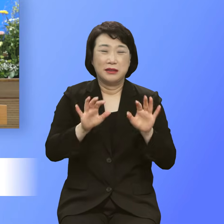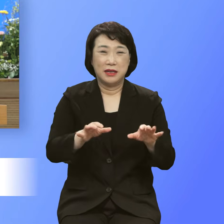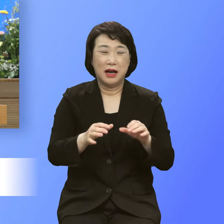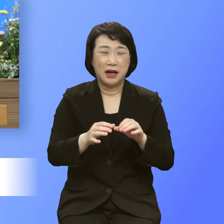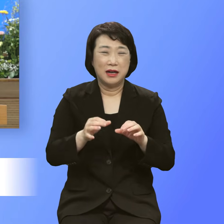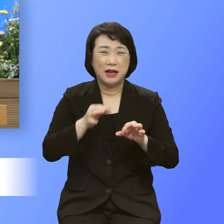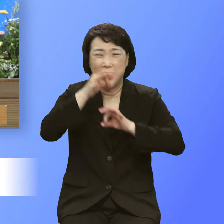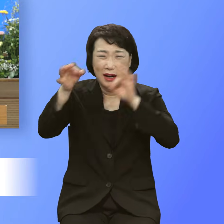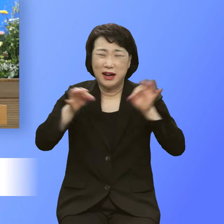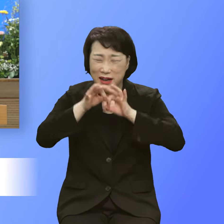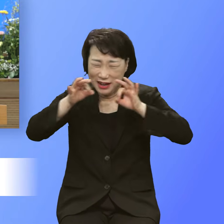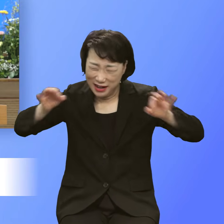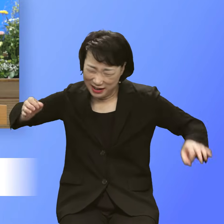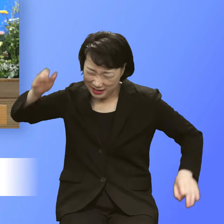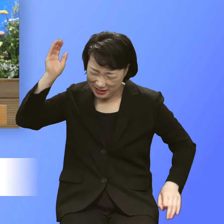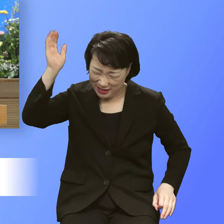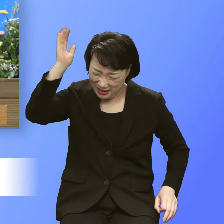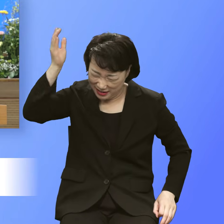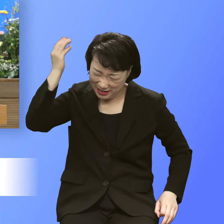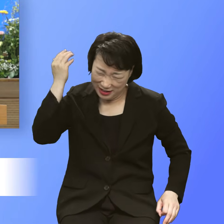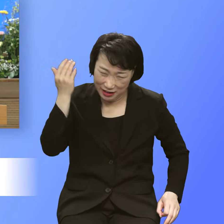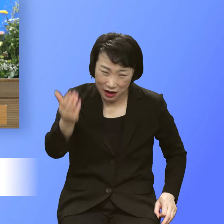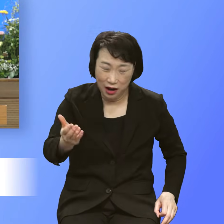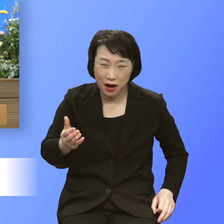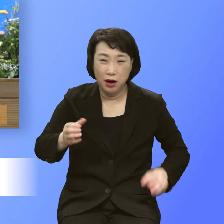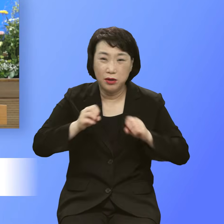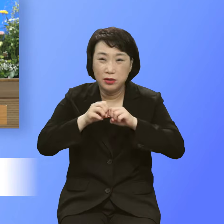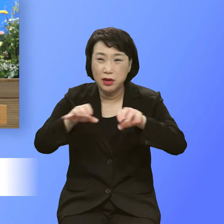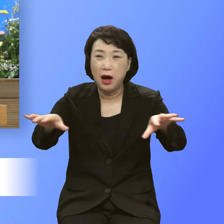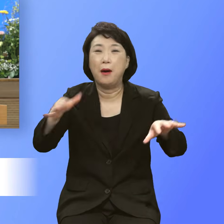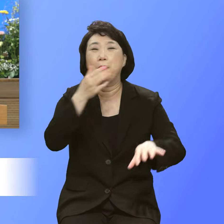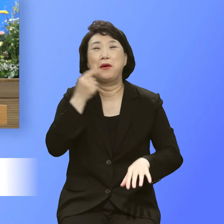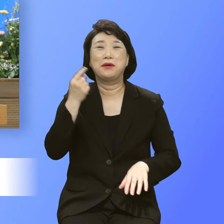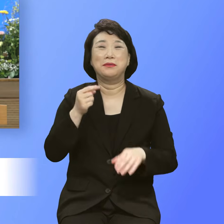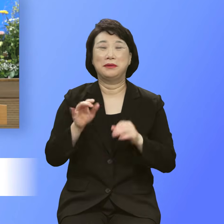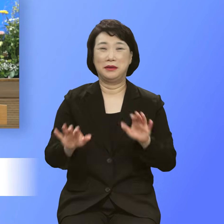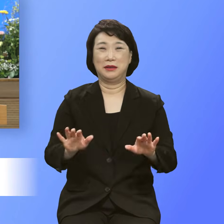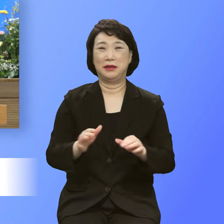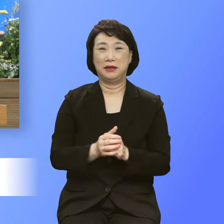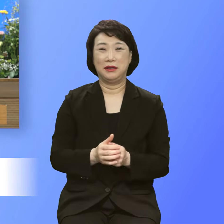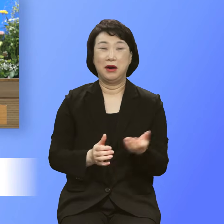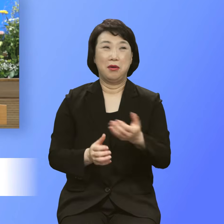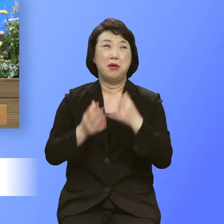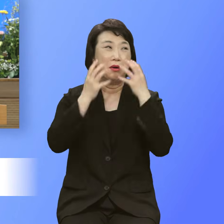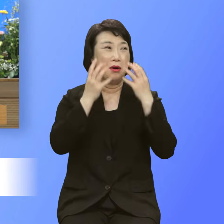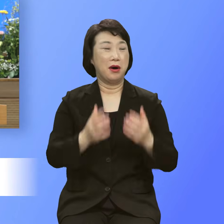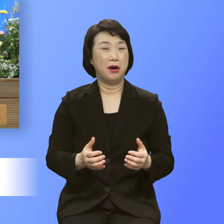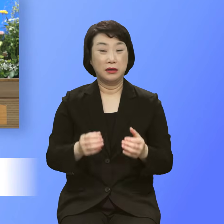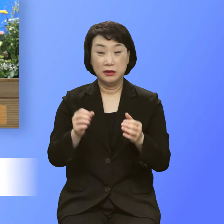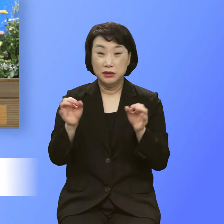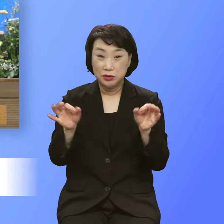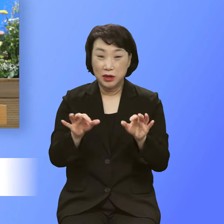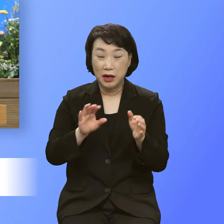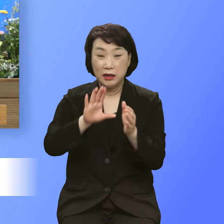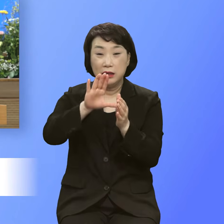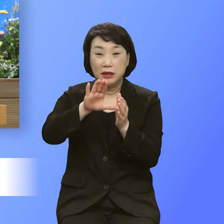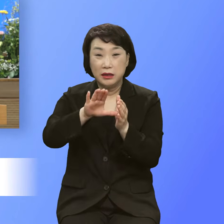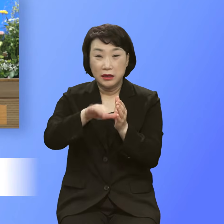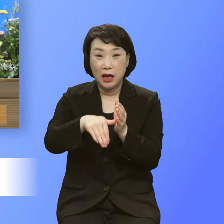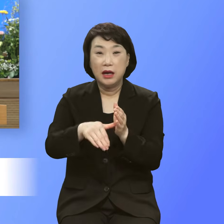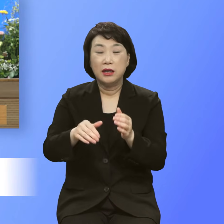순식간에 증거가 되는 그 모습은 어마어마한 일입니다. 그 순간에 사도행전을